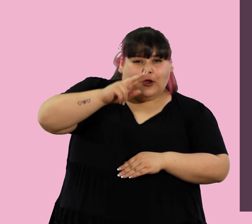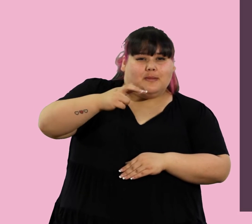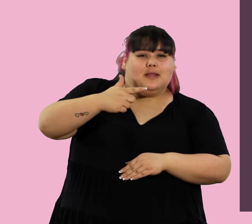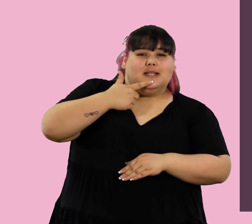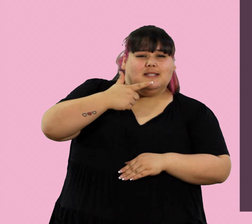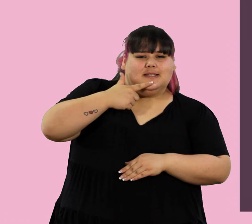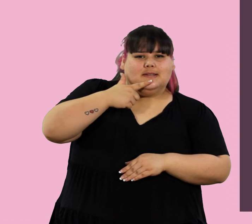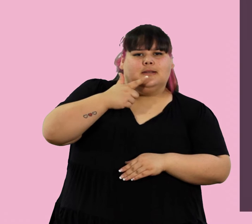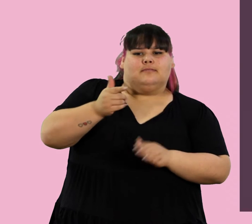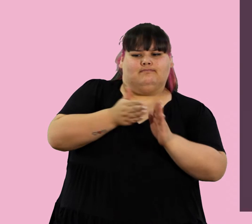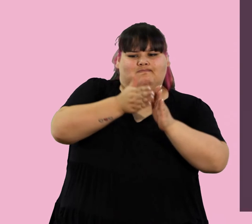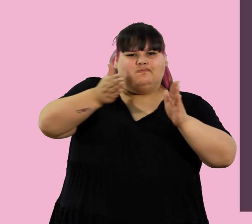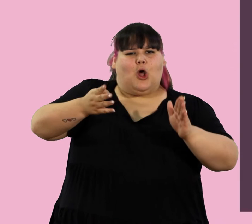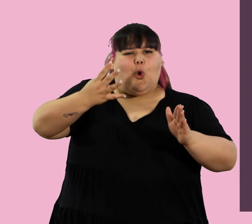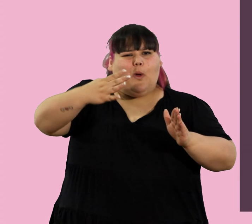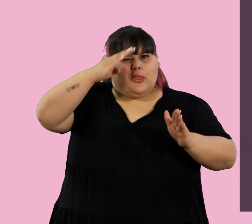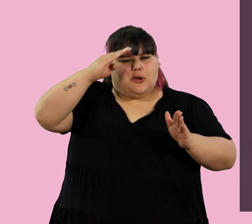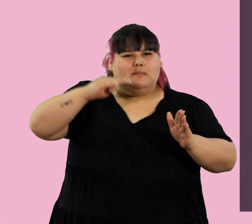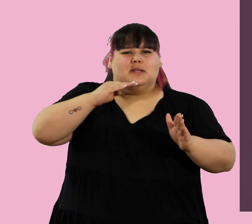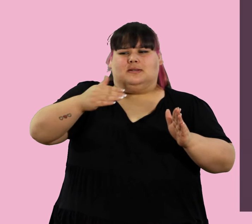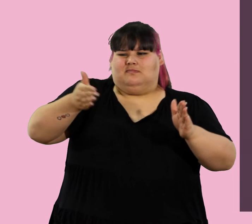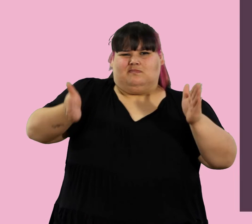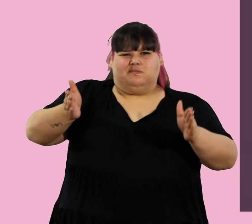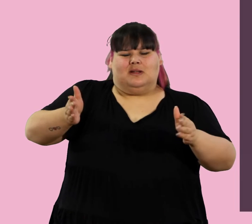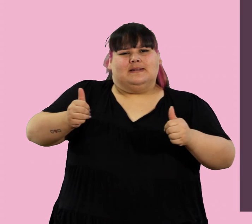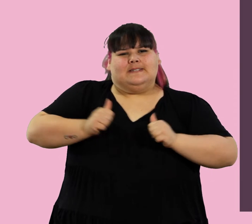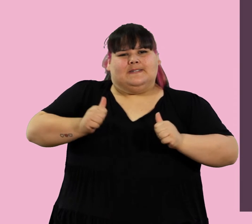2017 esperando un trasplante urgente de corazón.